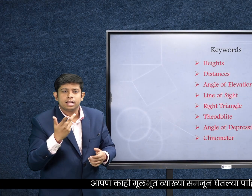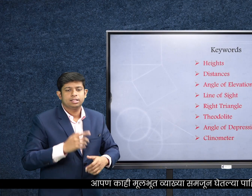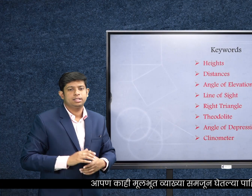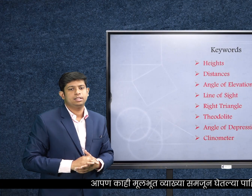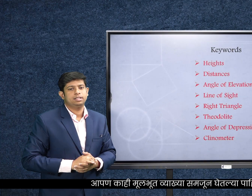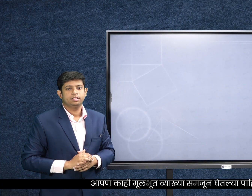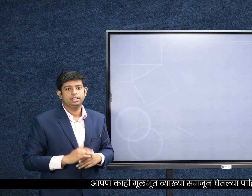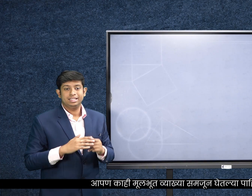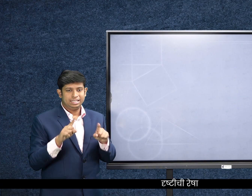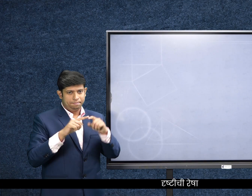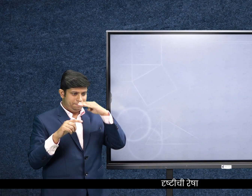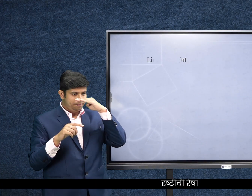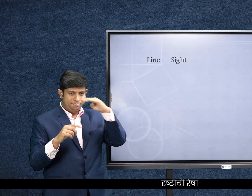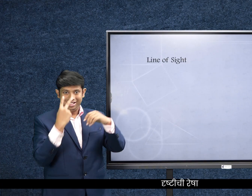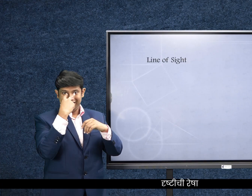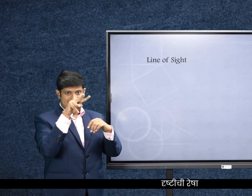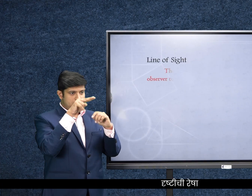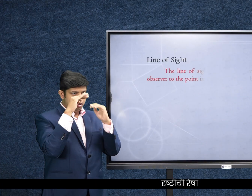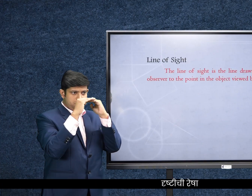पाहिजेत. दृष्टीची रेषा.